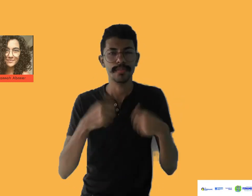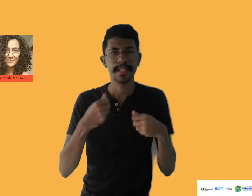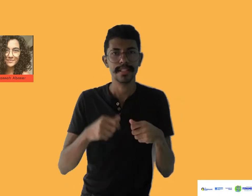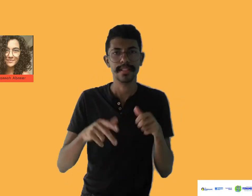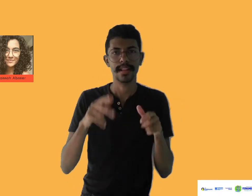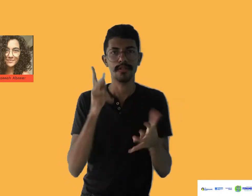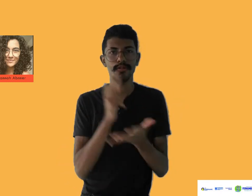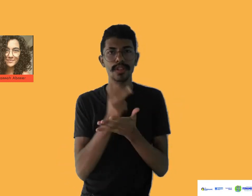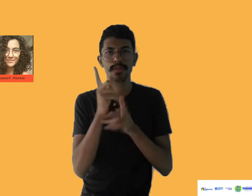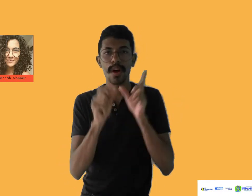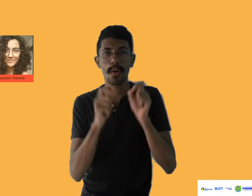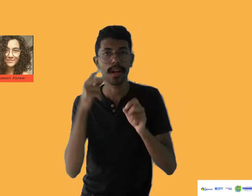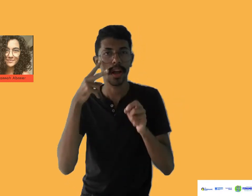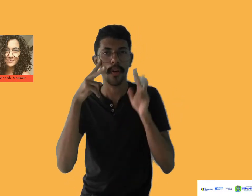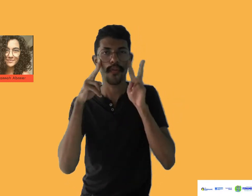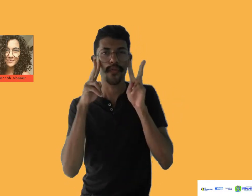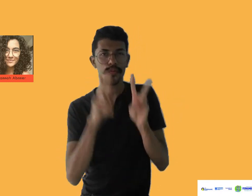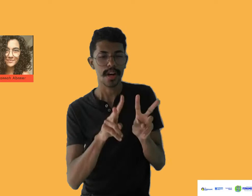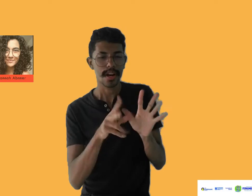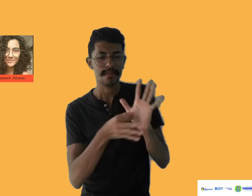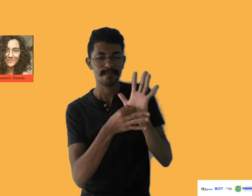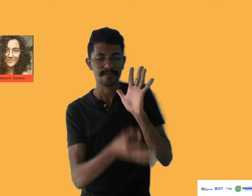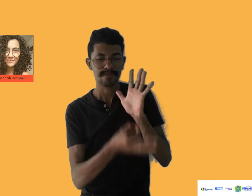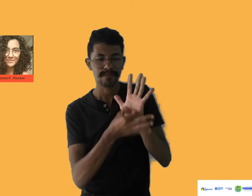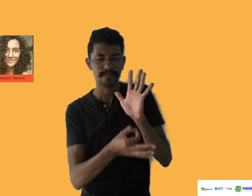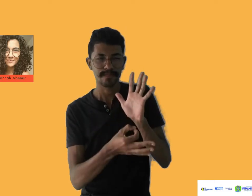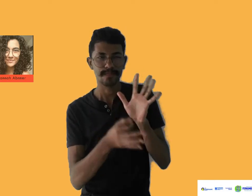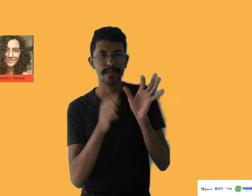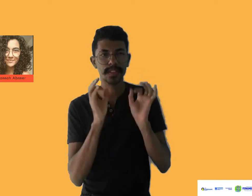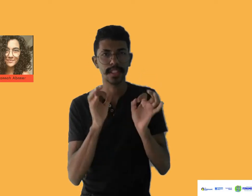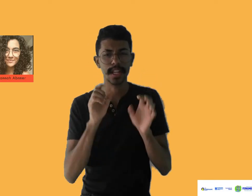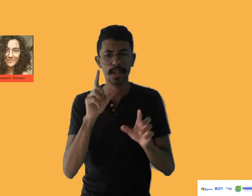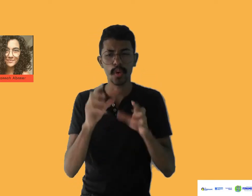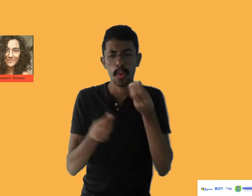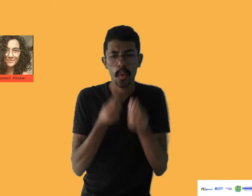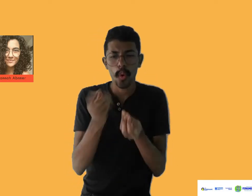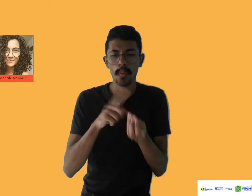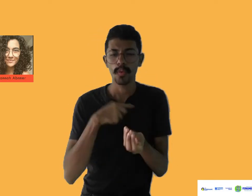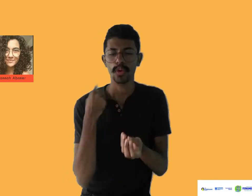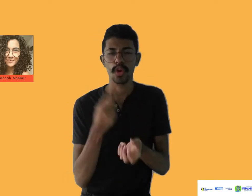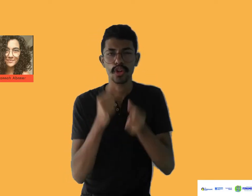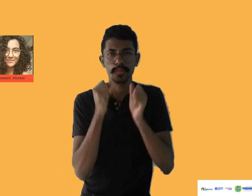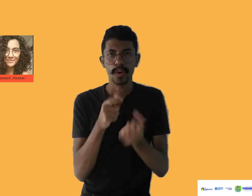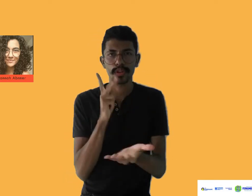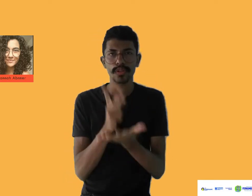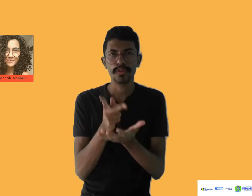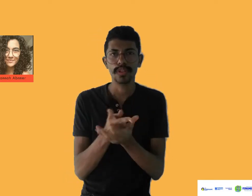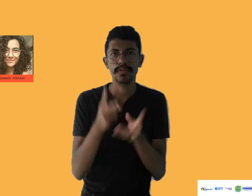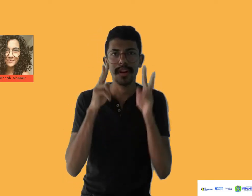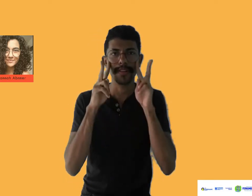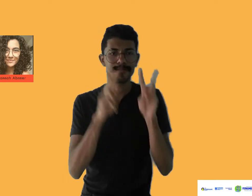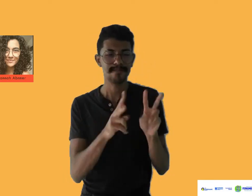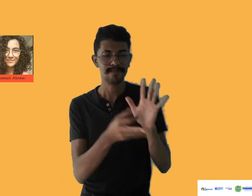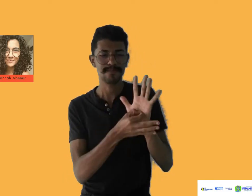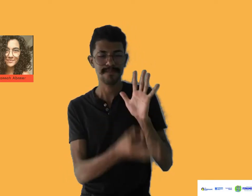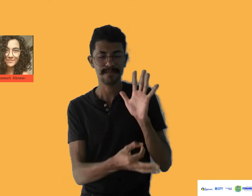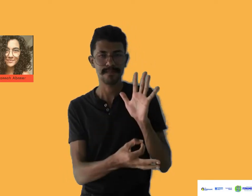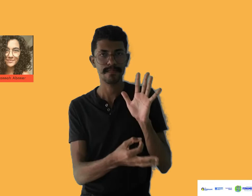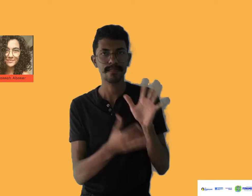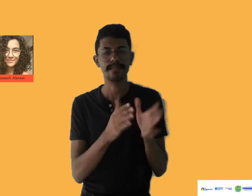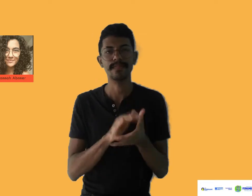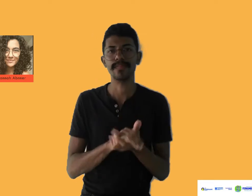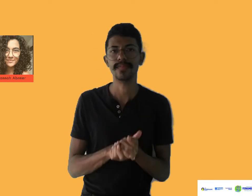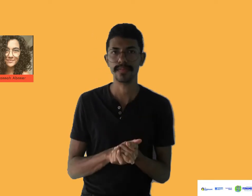manter, o olhar crítico, enfim, isso mesmo, como a gente poderia continuar mantendo esse